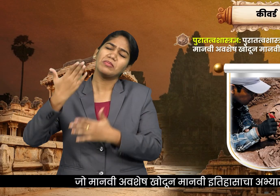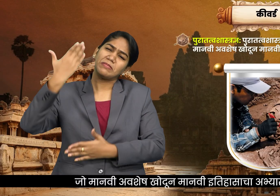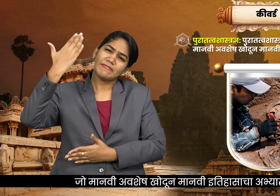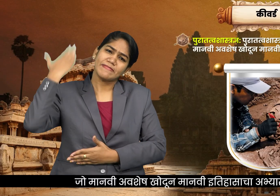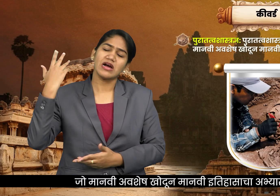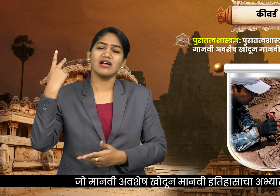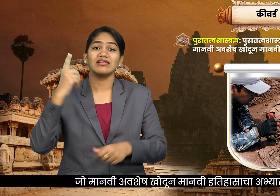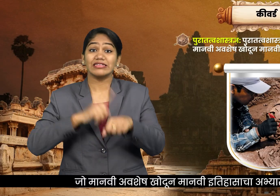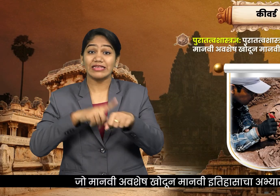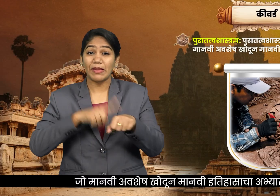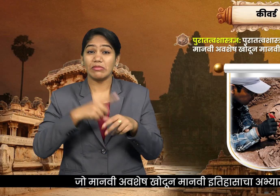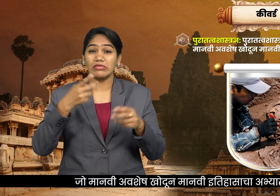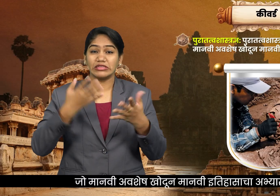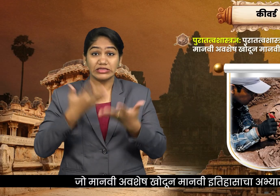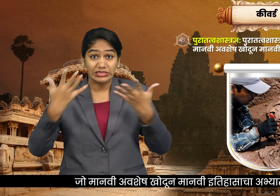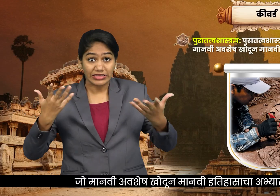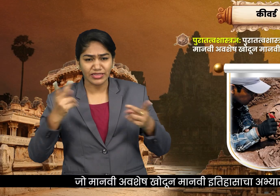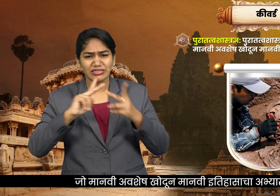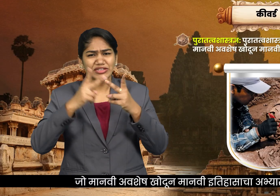अभ्यास करतो.